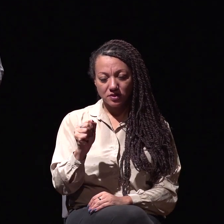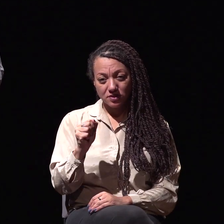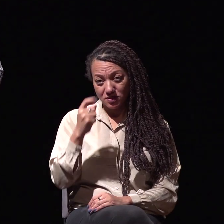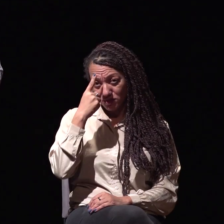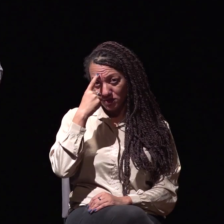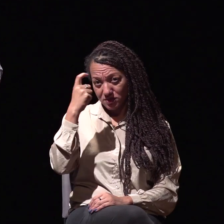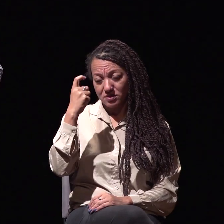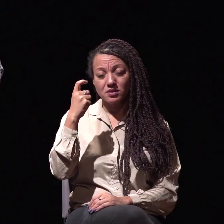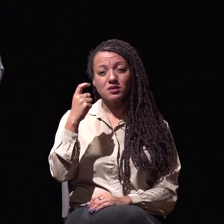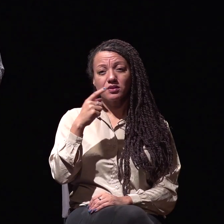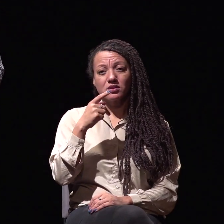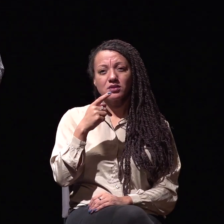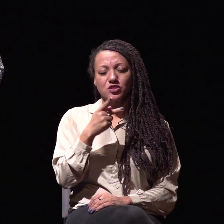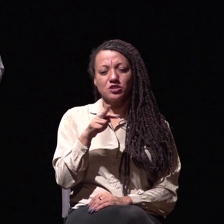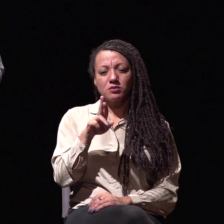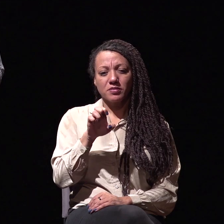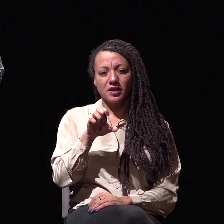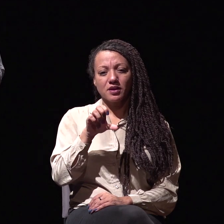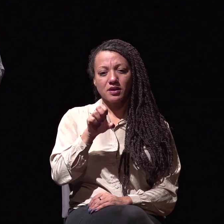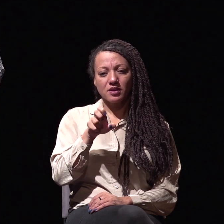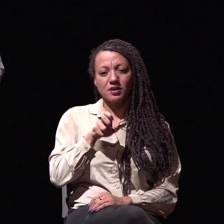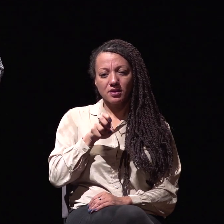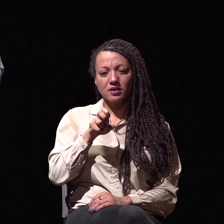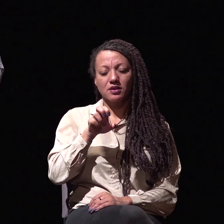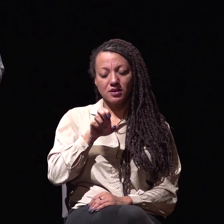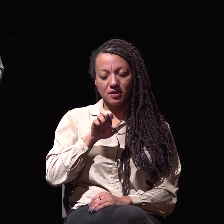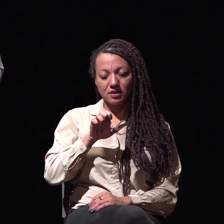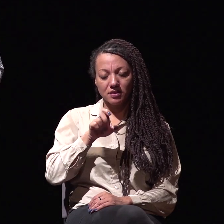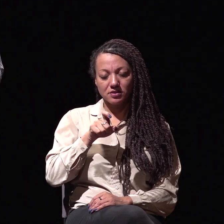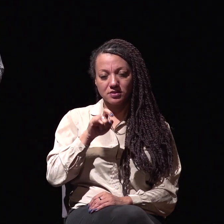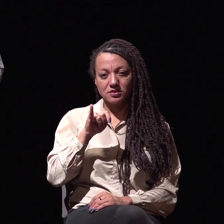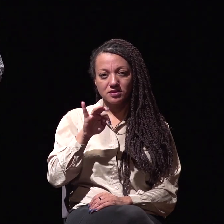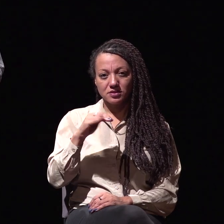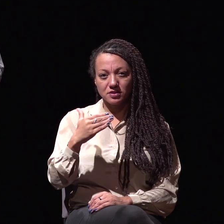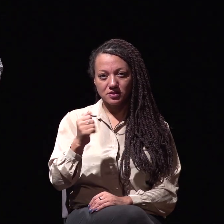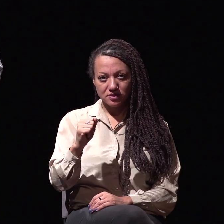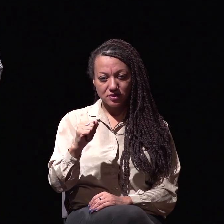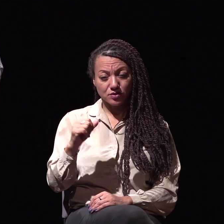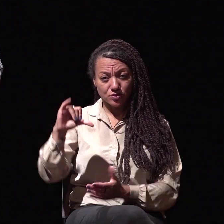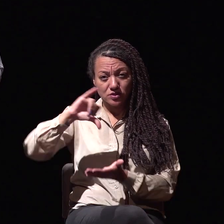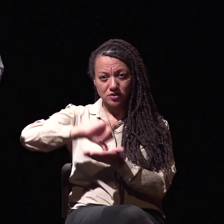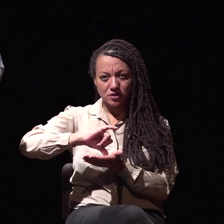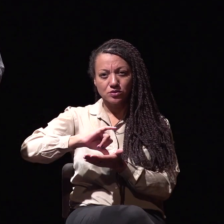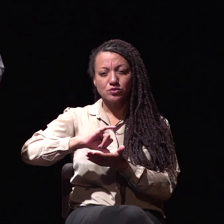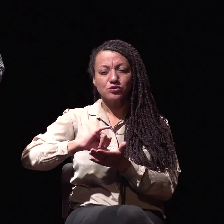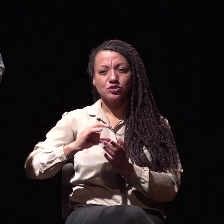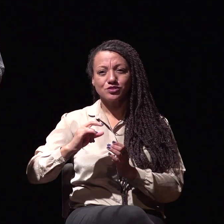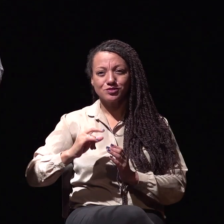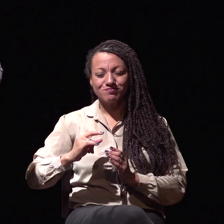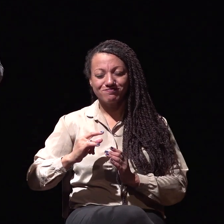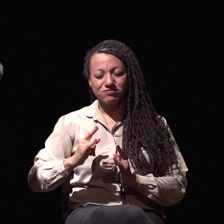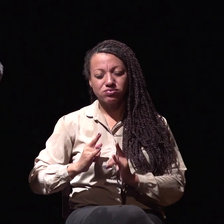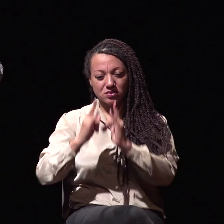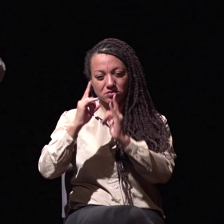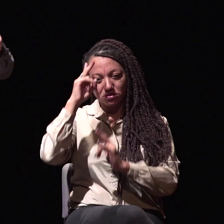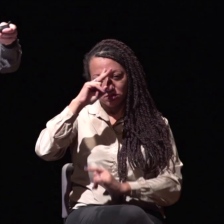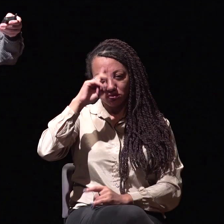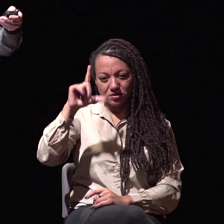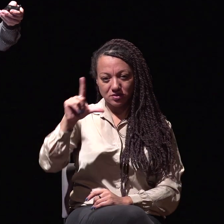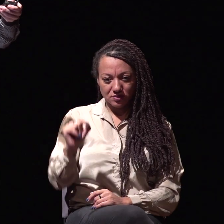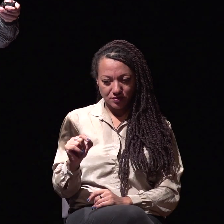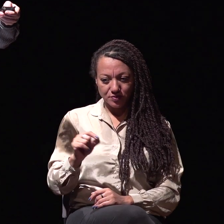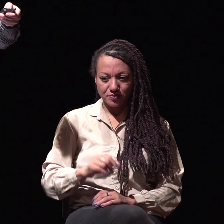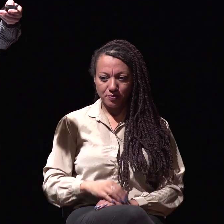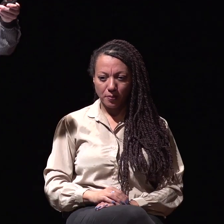pré-existência que acolheu nos anos 50 o tema dos centros históricos na Itália. O grupo Miar, de Edoardo Persico, firmava uma